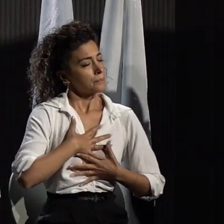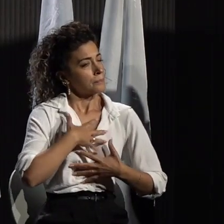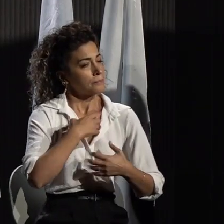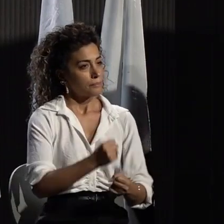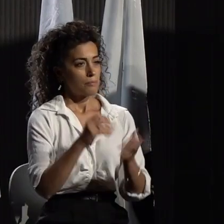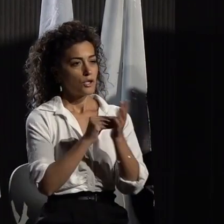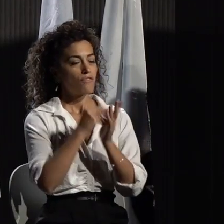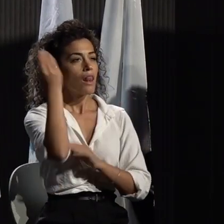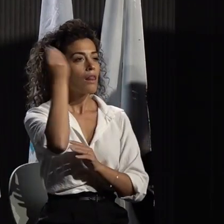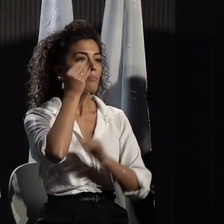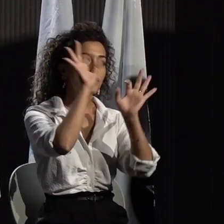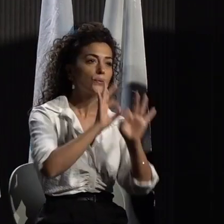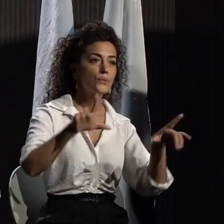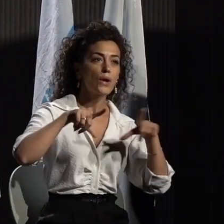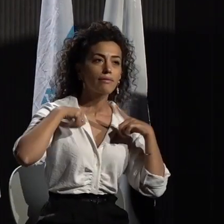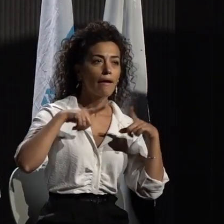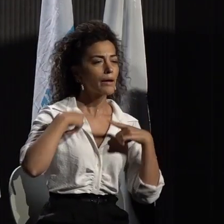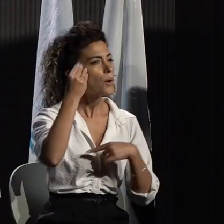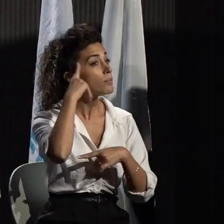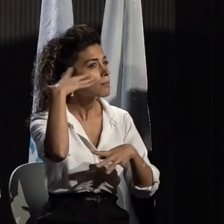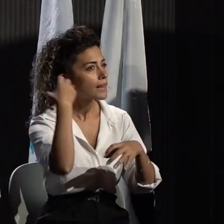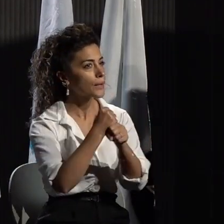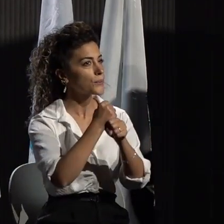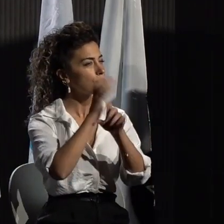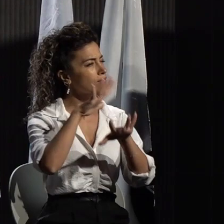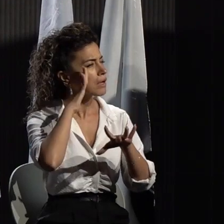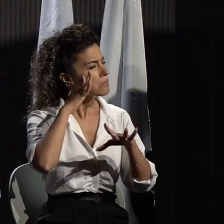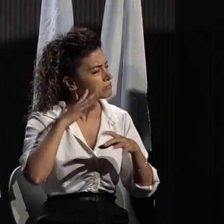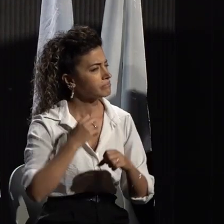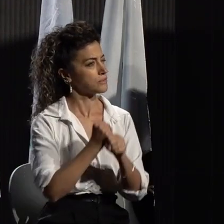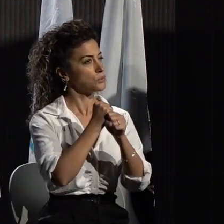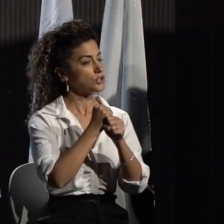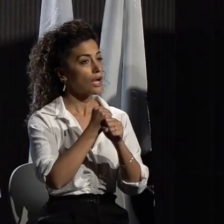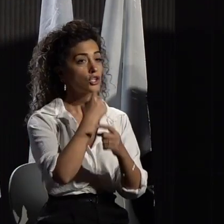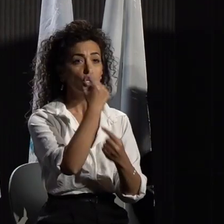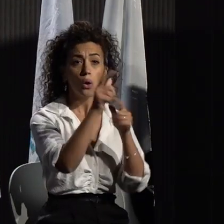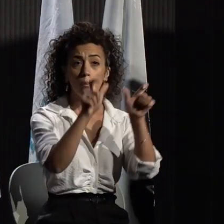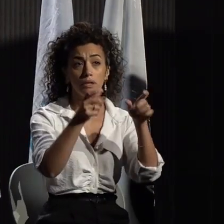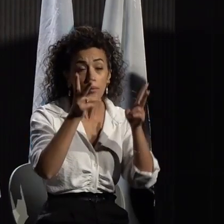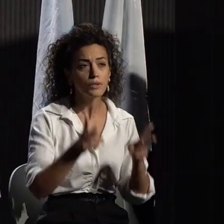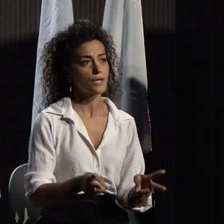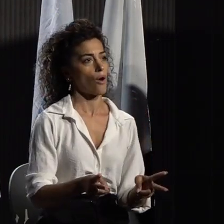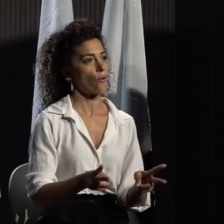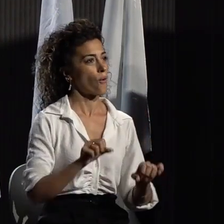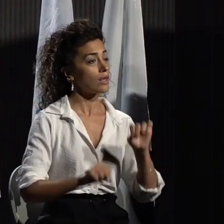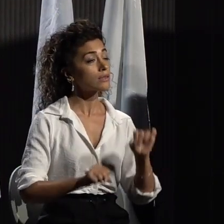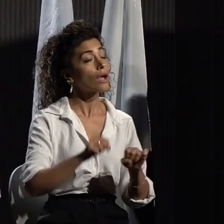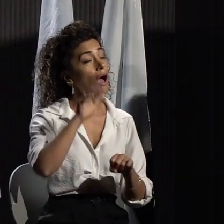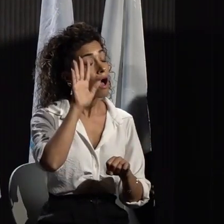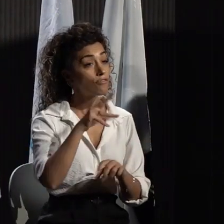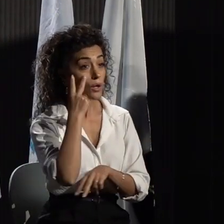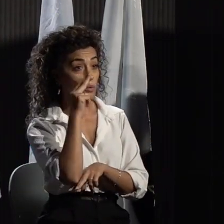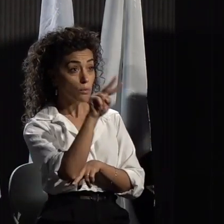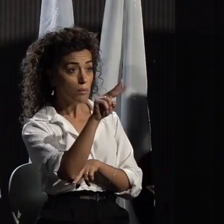על קדושת החיים על הנחישות ועל התושייה שלהן מסוגל דם גם בפני הנורה